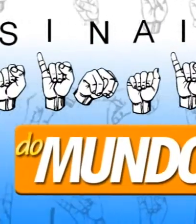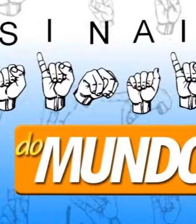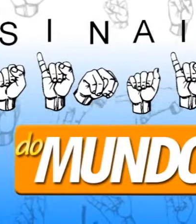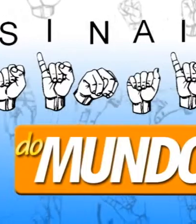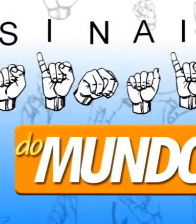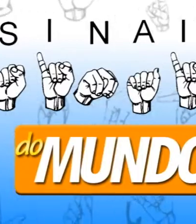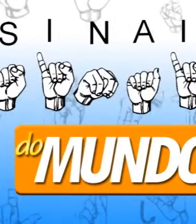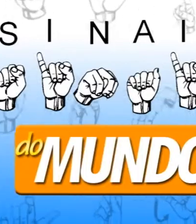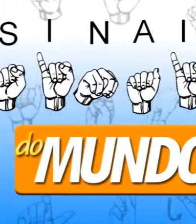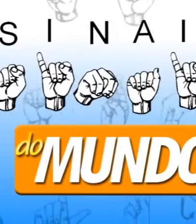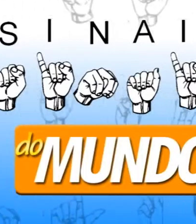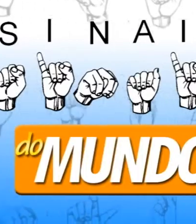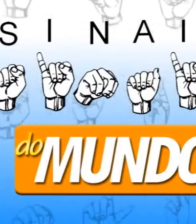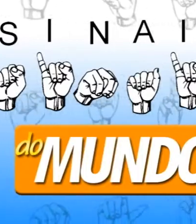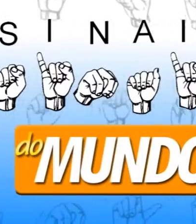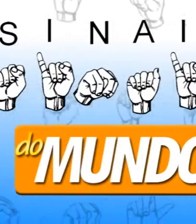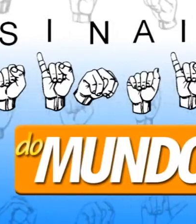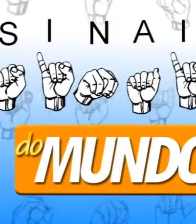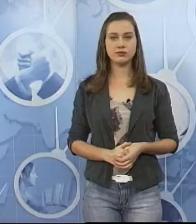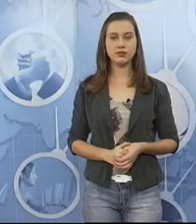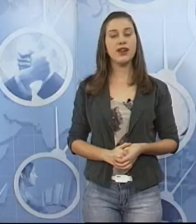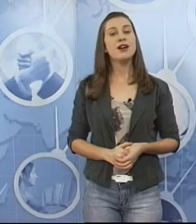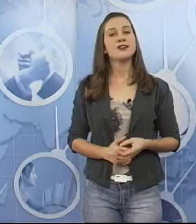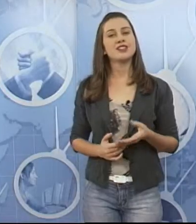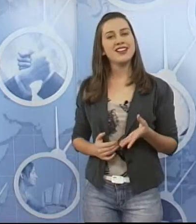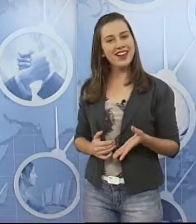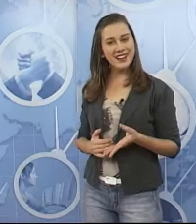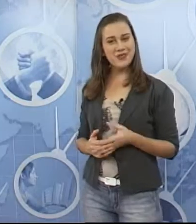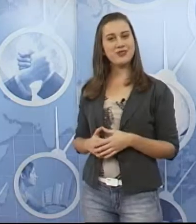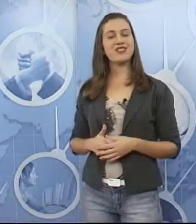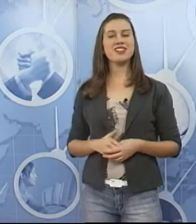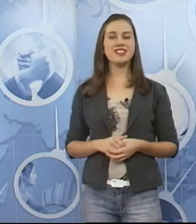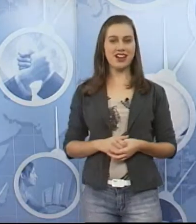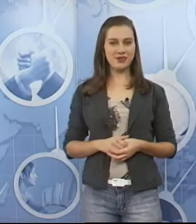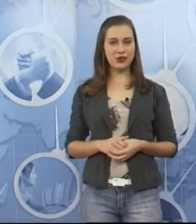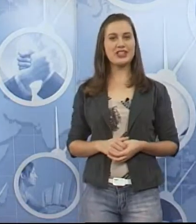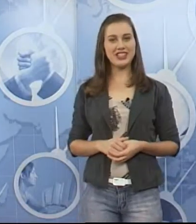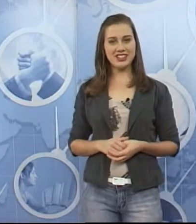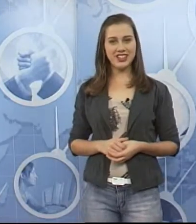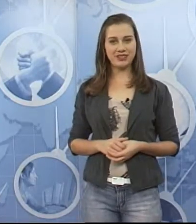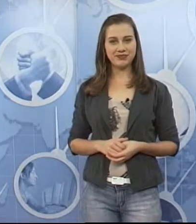Não sai daí, o Mundo Universitário volta já.